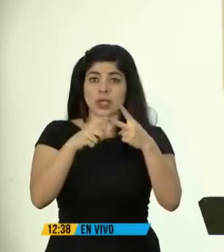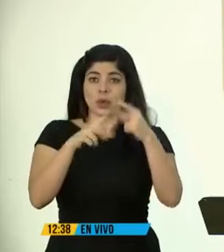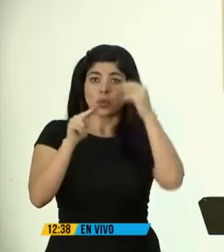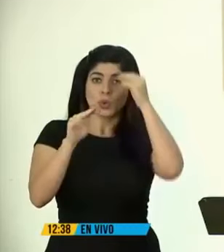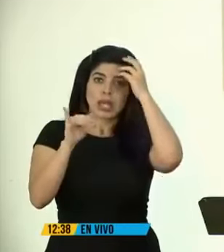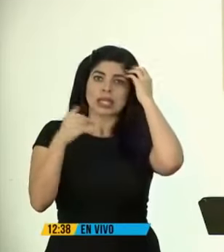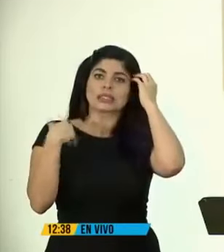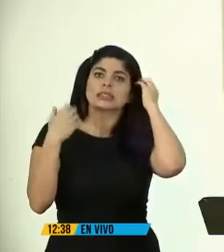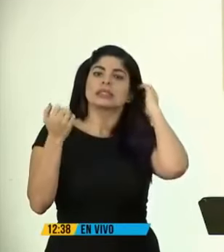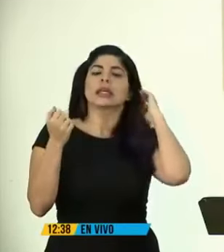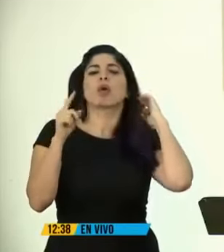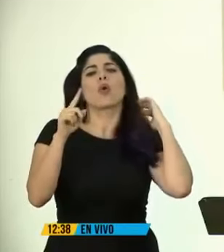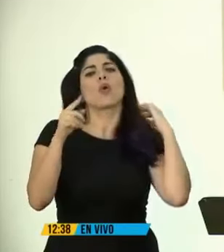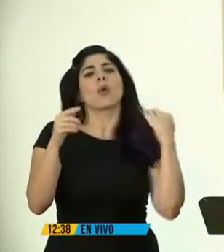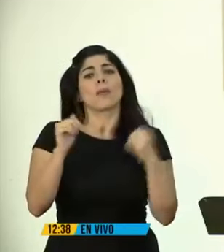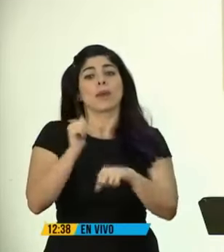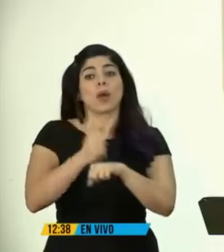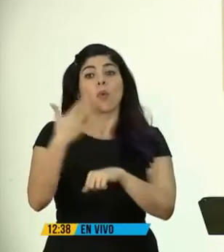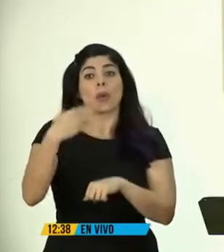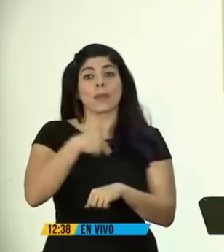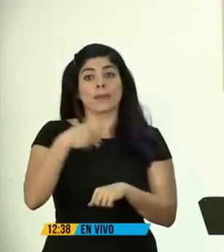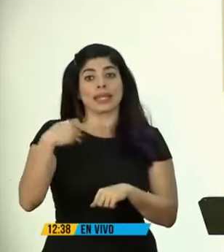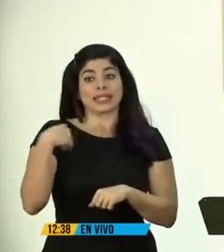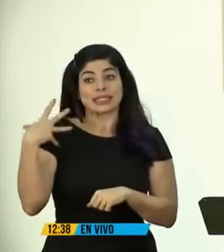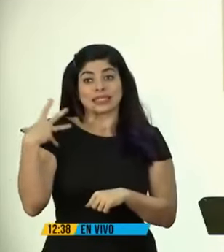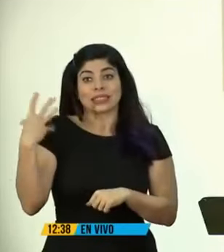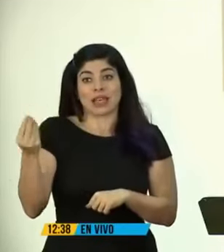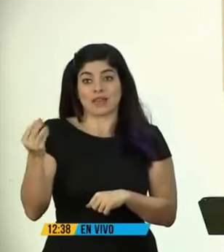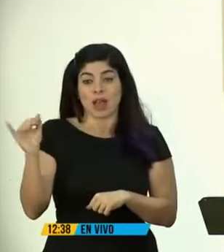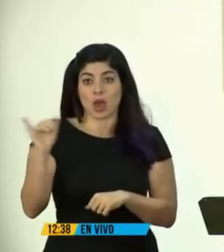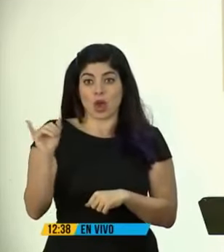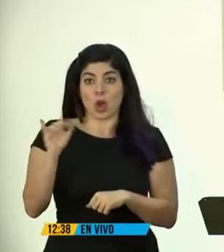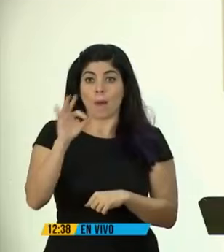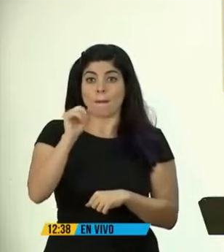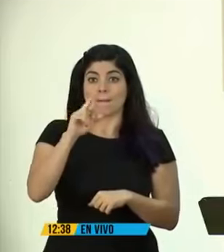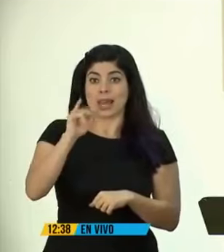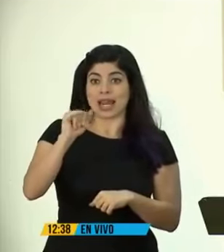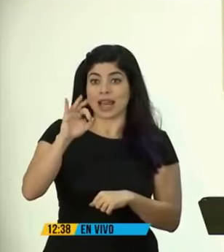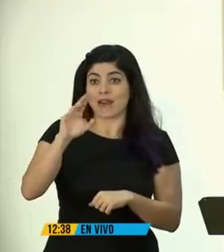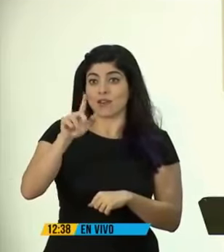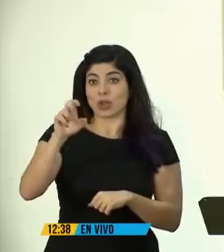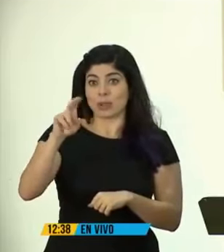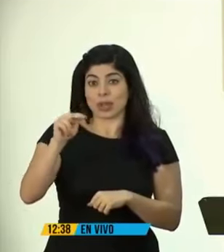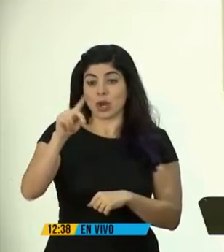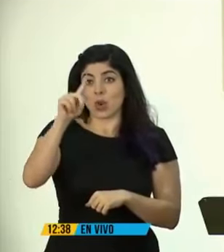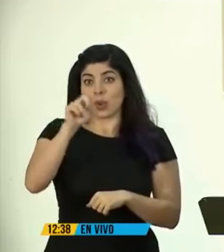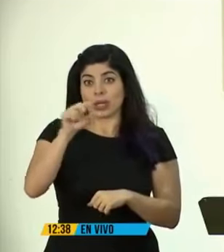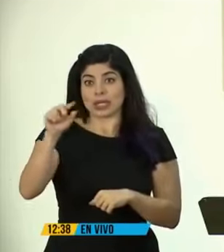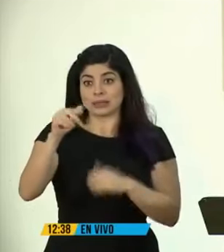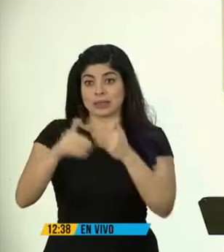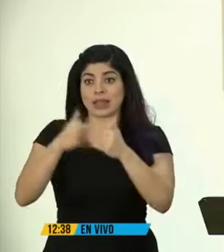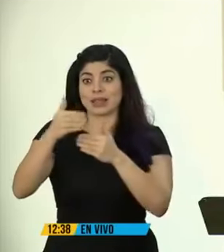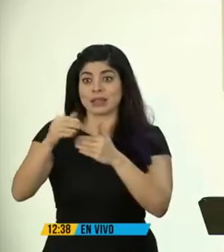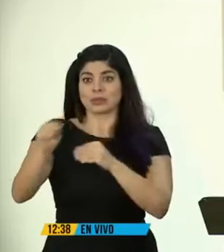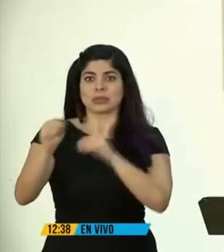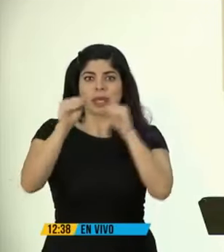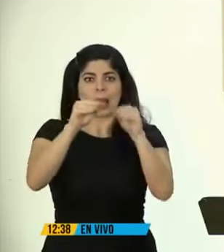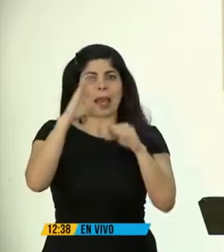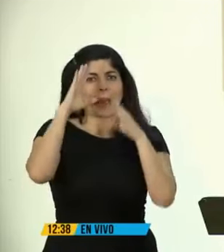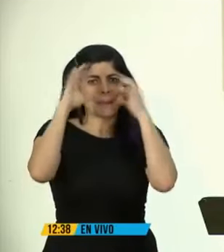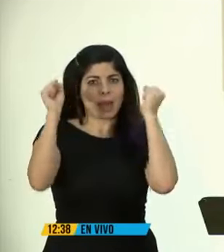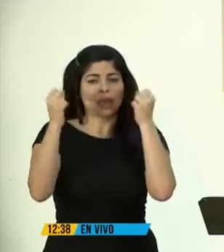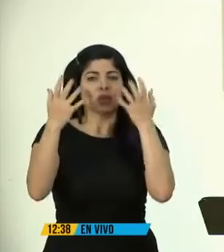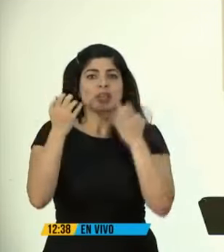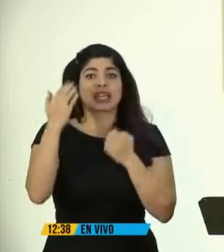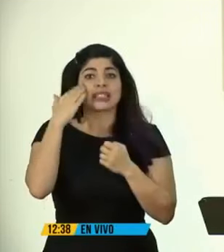porque ya que hay un antecedente, cuando un ministro se va, como fue el caso de doña María Fulmen Salazar, a la semana se le ubicó en una embajada. Entonces queremos